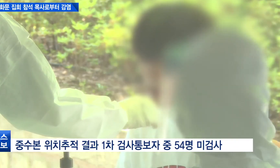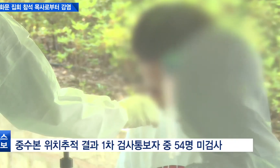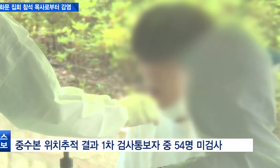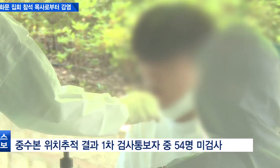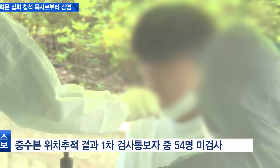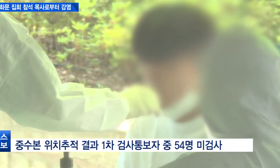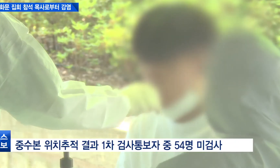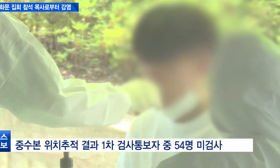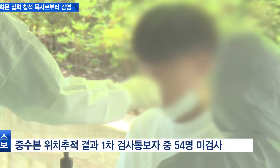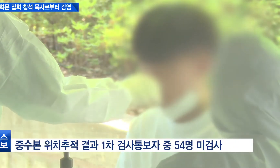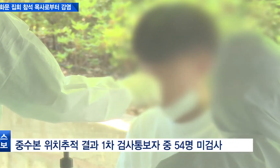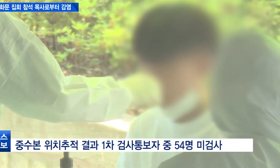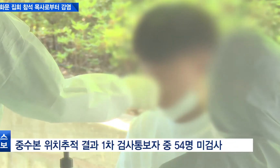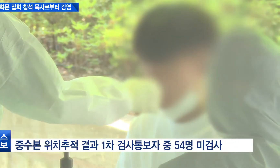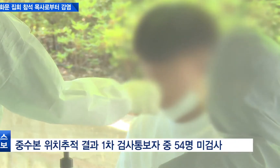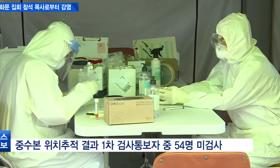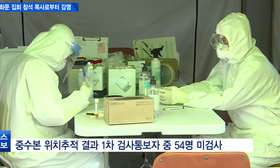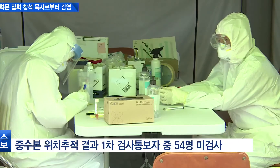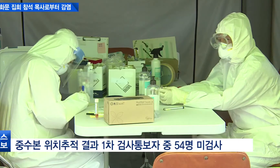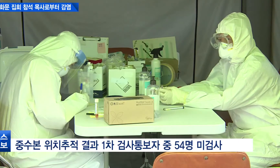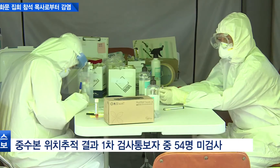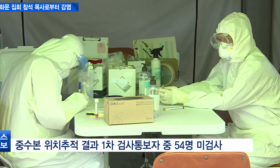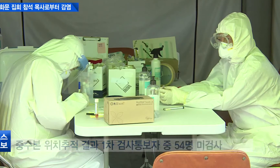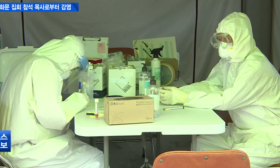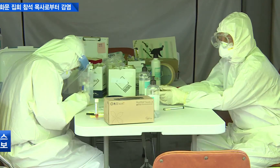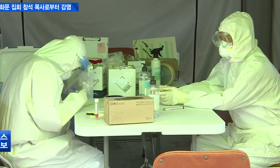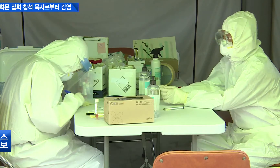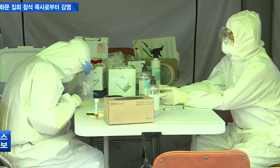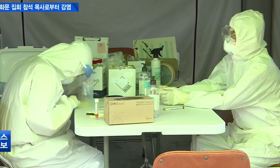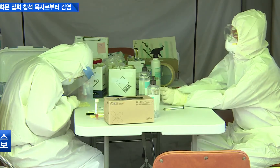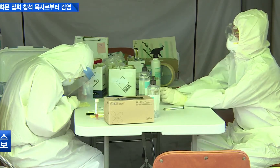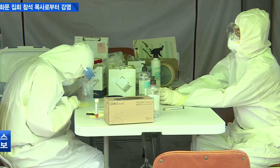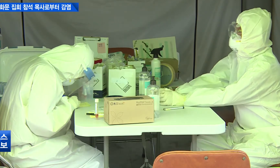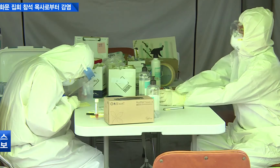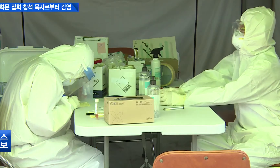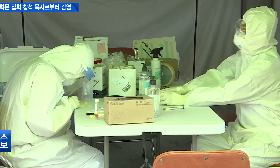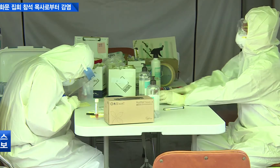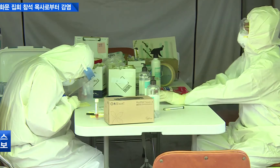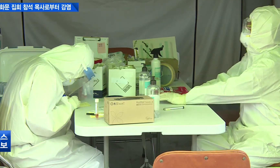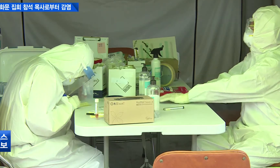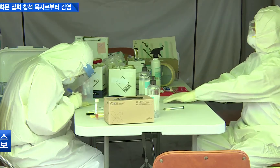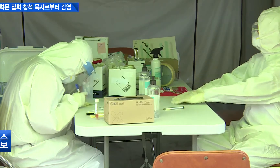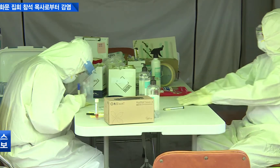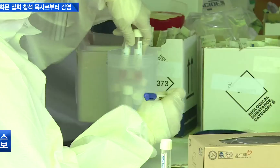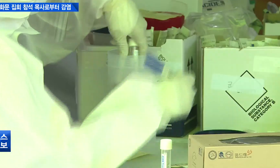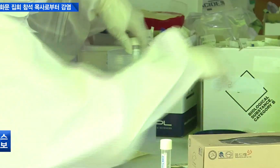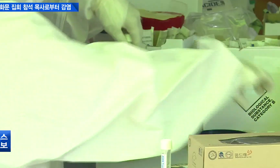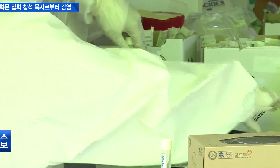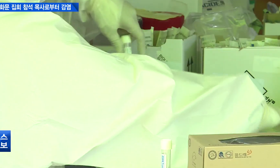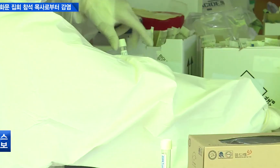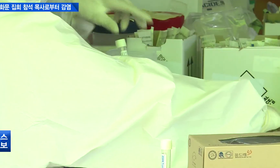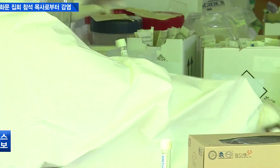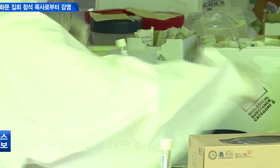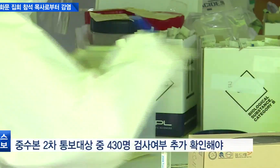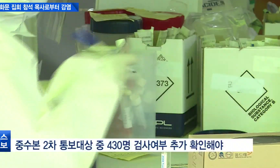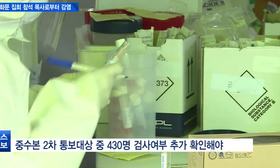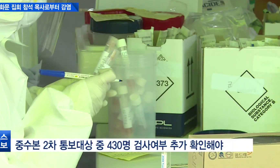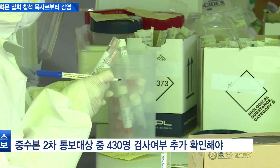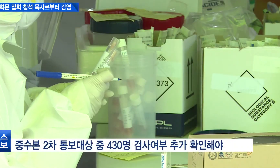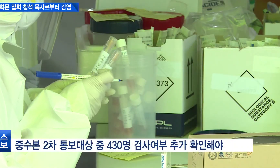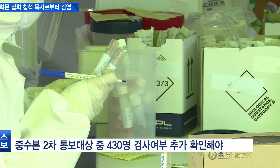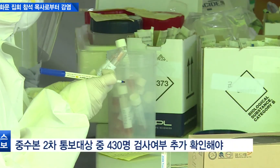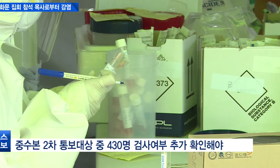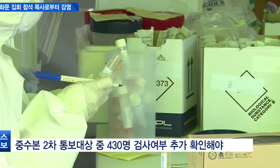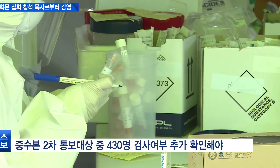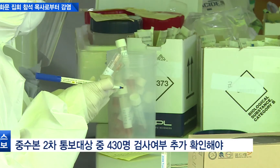아직 54명이 검사하지 않았습니다. 여기에 2차 통보된 1,085명 중 중복 인원을 제외한 612명에